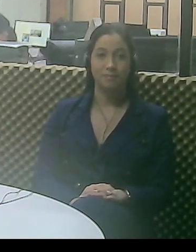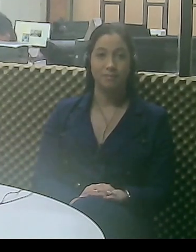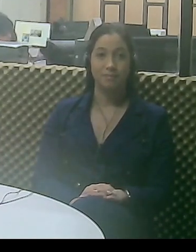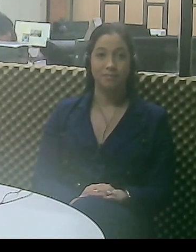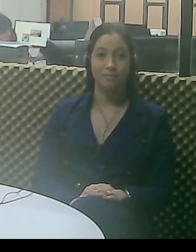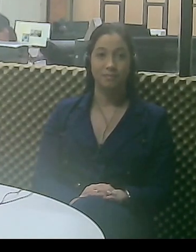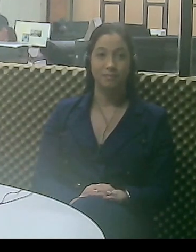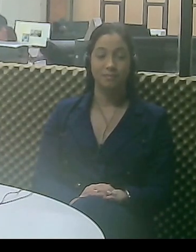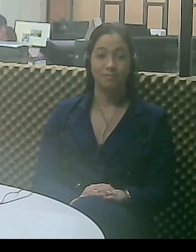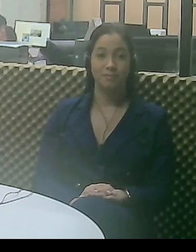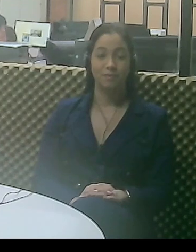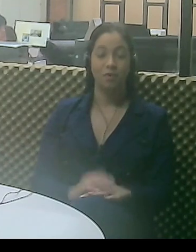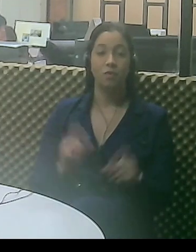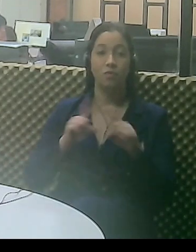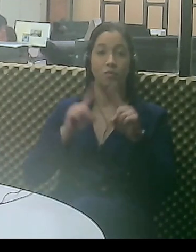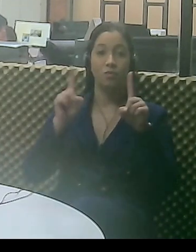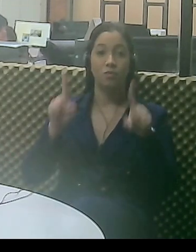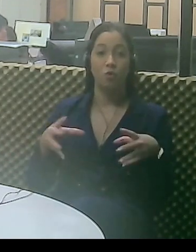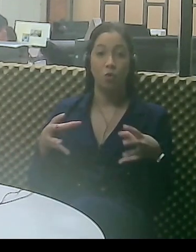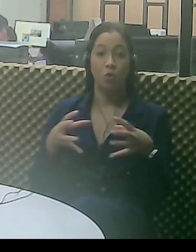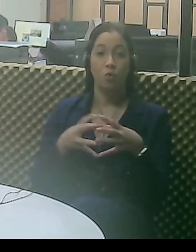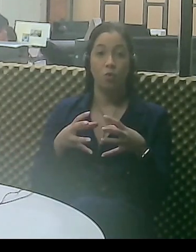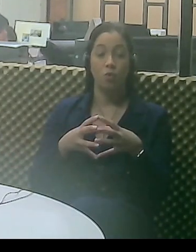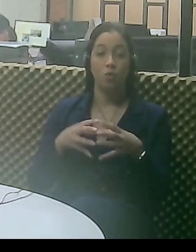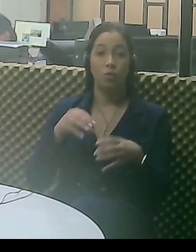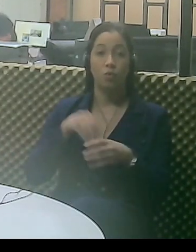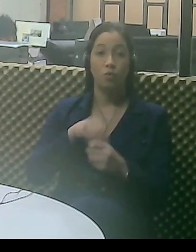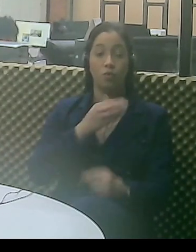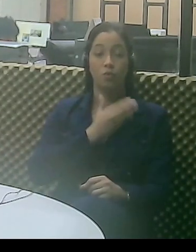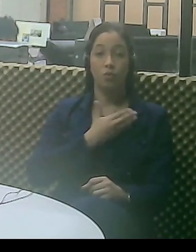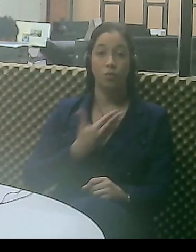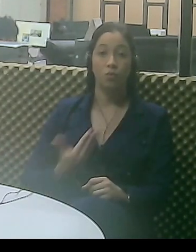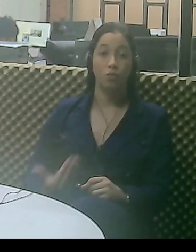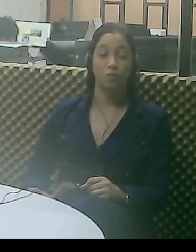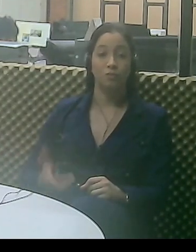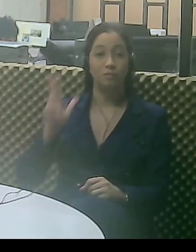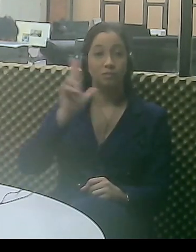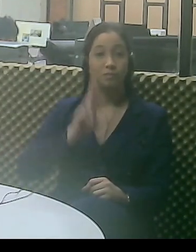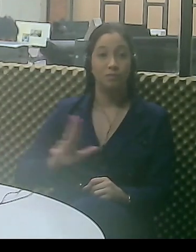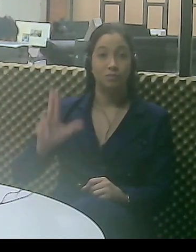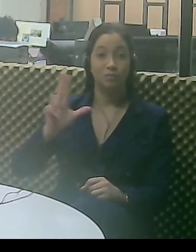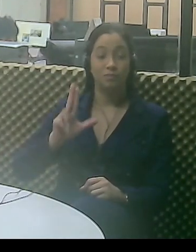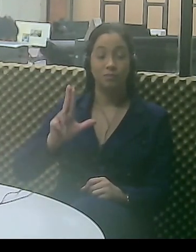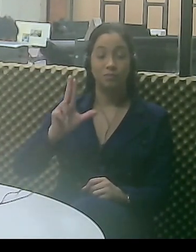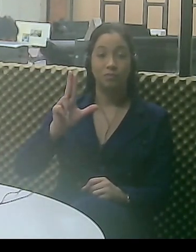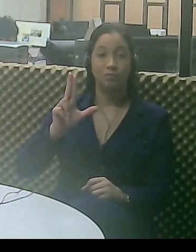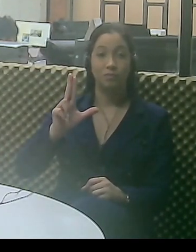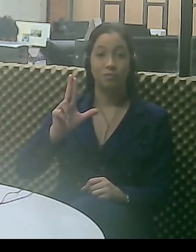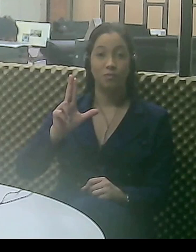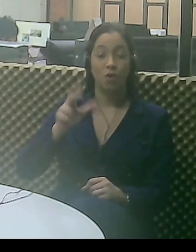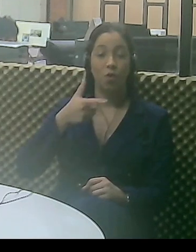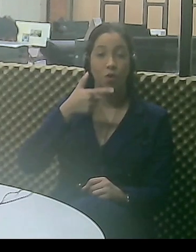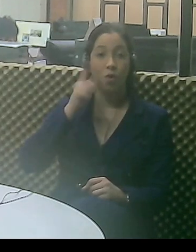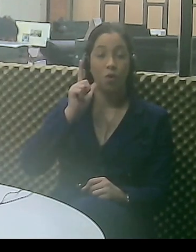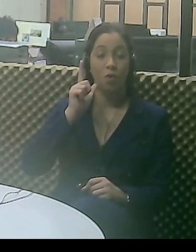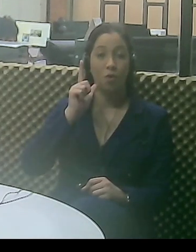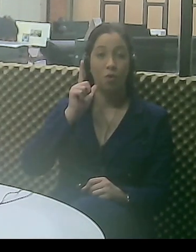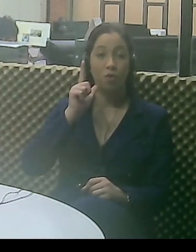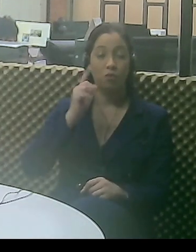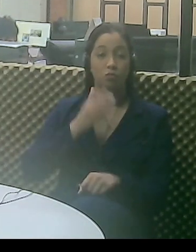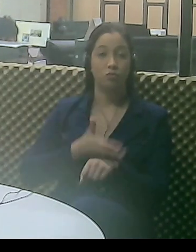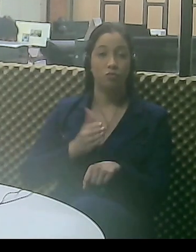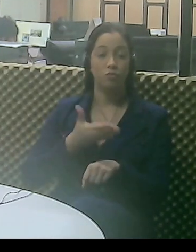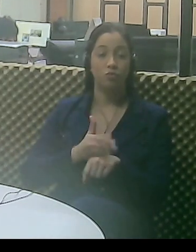Os servidores que integram os comitês internos de governança pública da Prefeitura de Uberlândia participaram ontem de